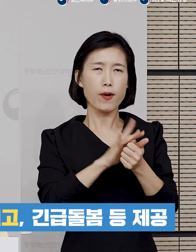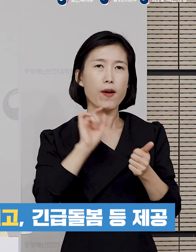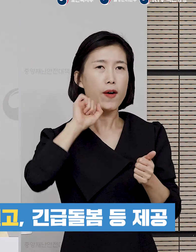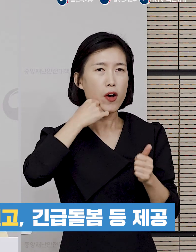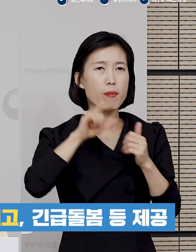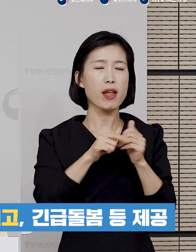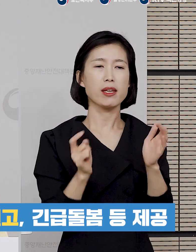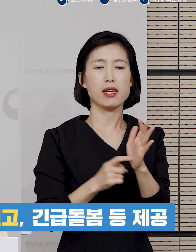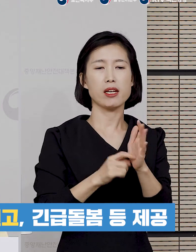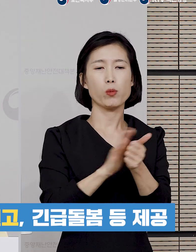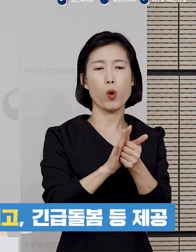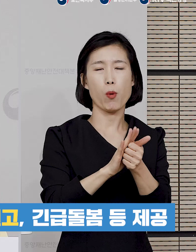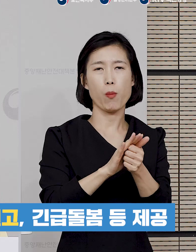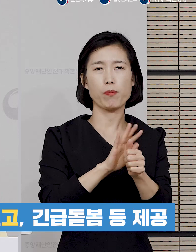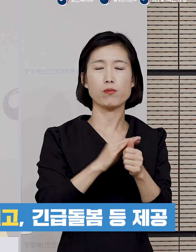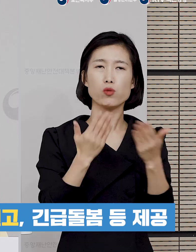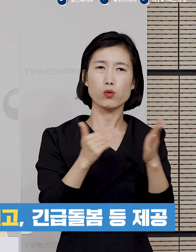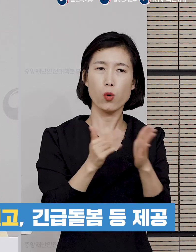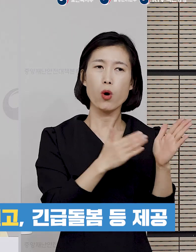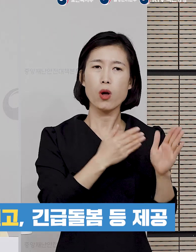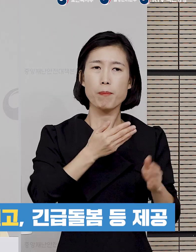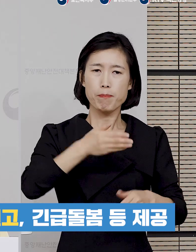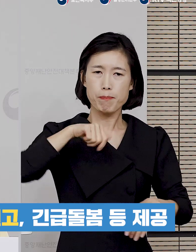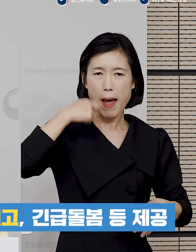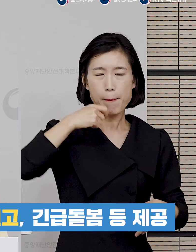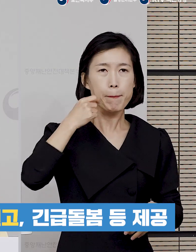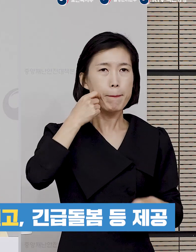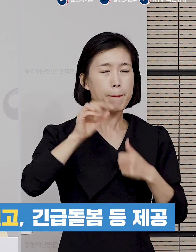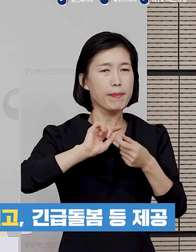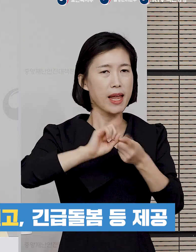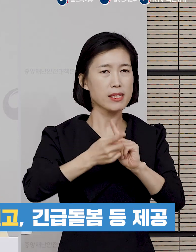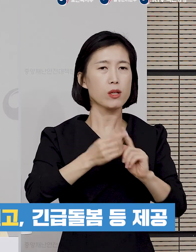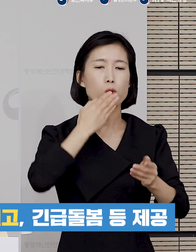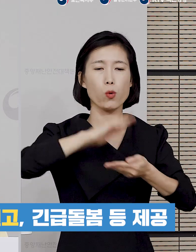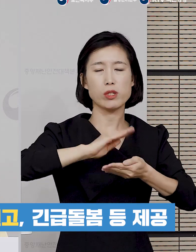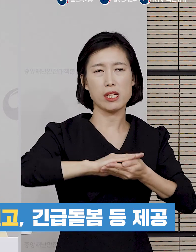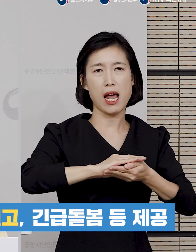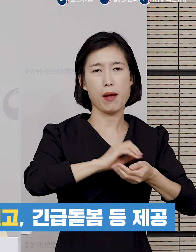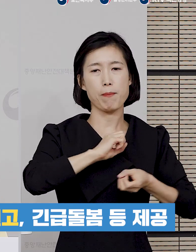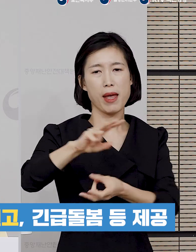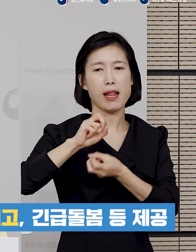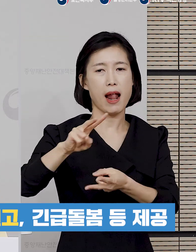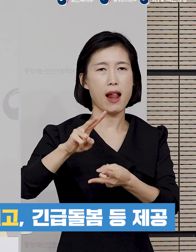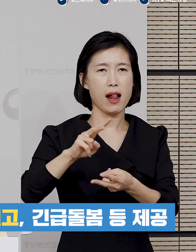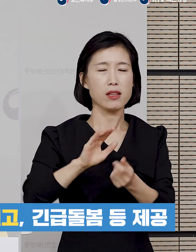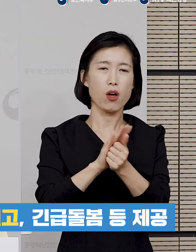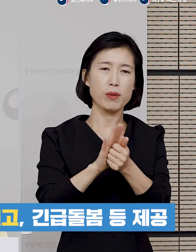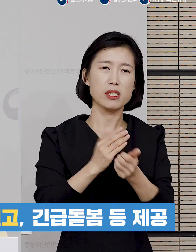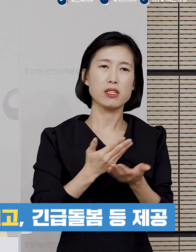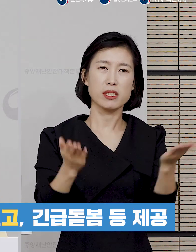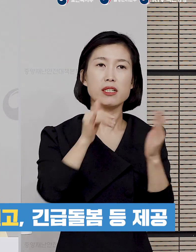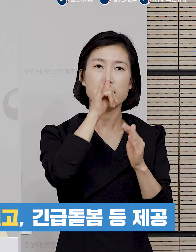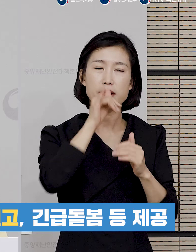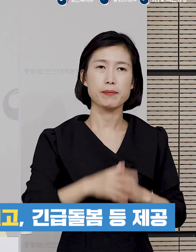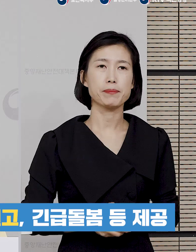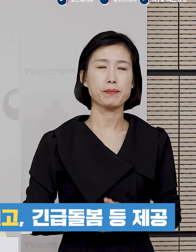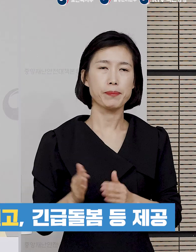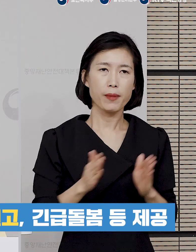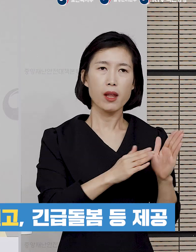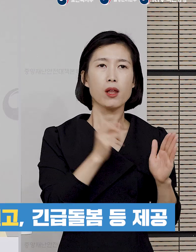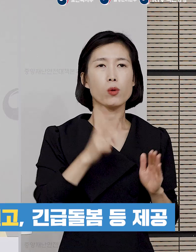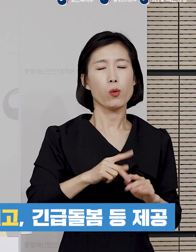경우에는 긴급 돌봄을 제공하고 식사가 어려운 분들께는 도시락을 배달하는 등의 지원을